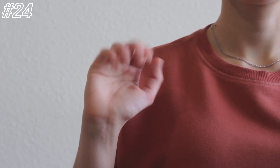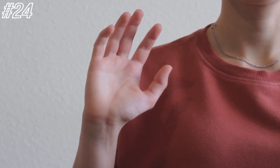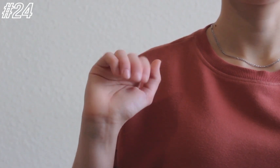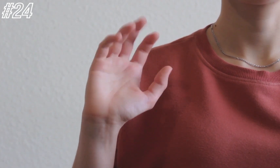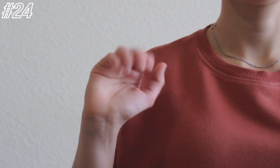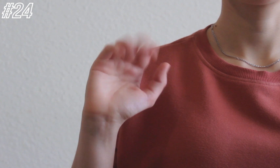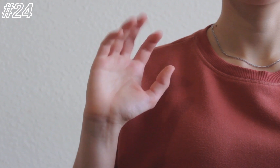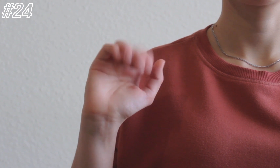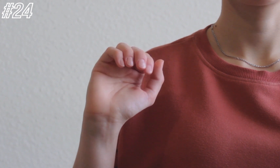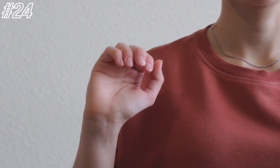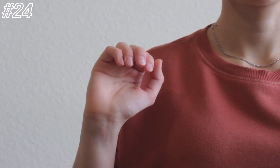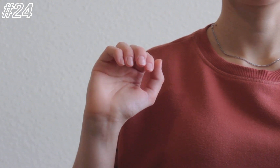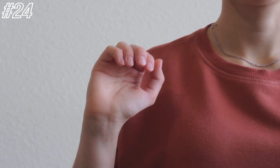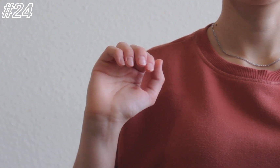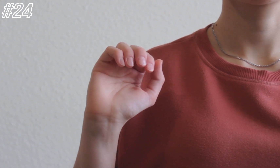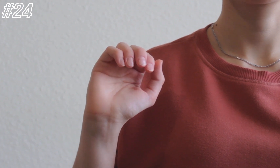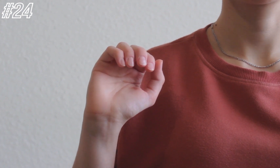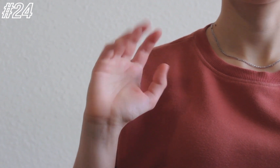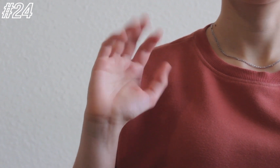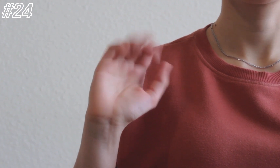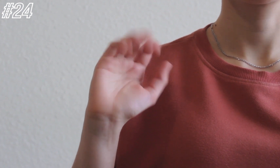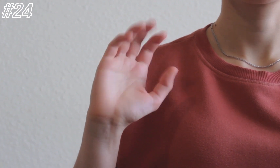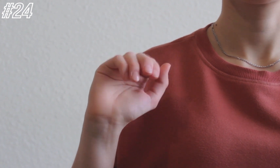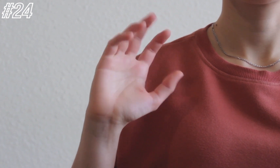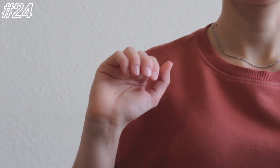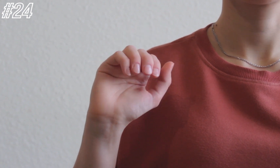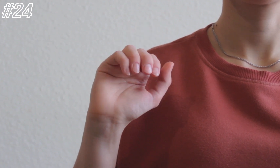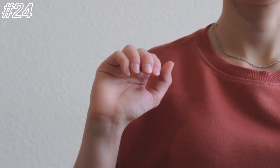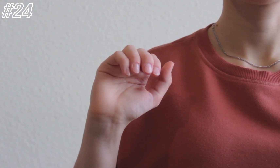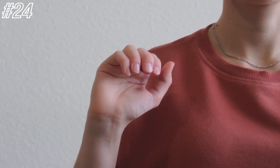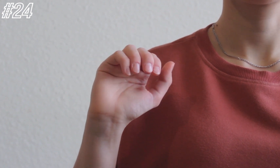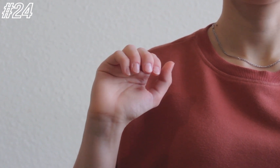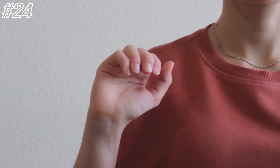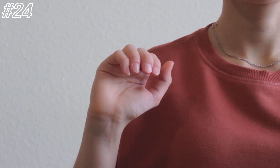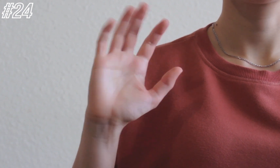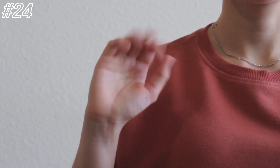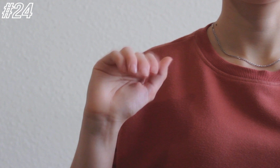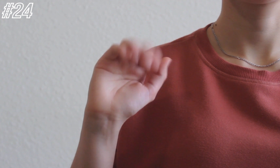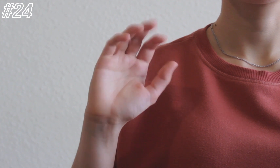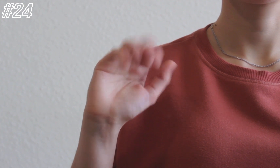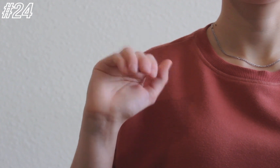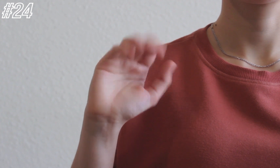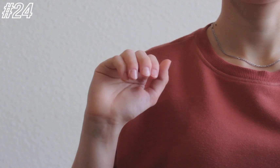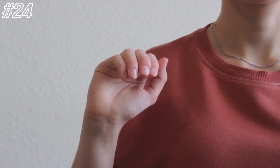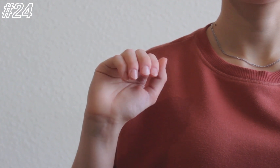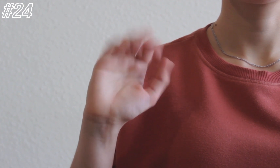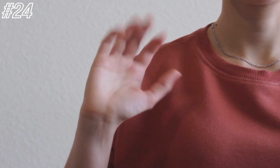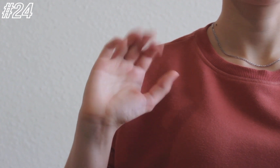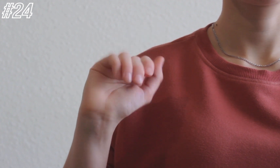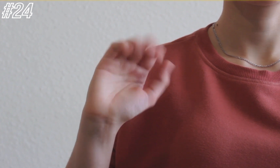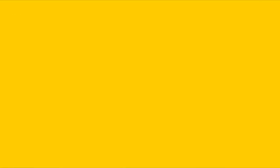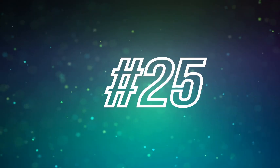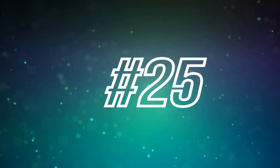はこのジェスチャーは世界中で使われている伝統的なさよならの動きとそんなに変わらないんですよ。